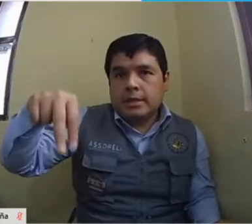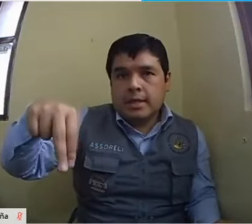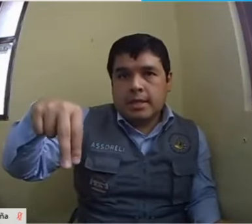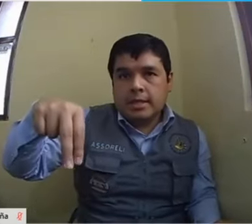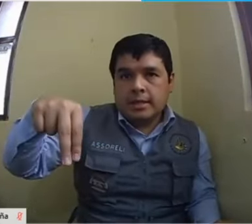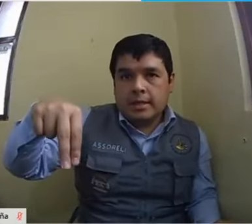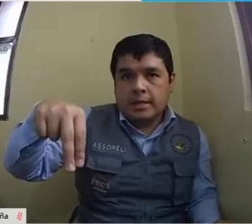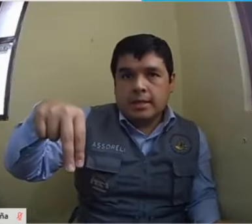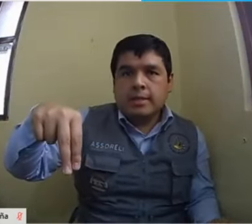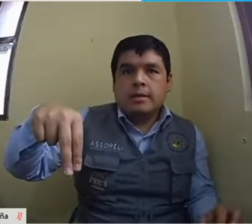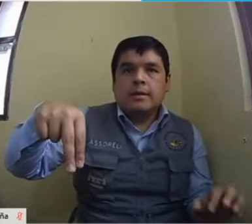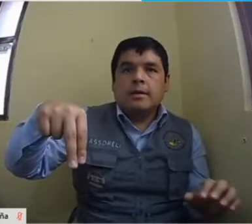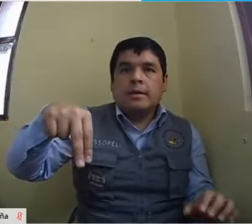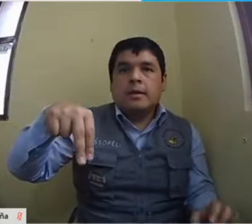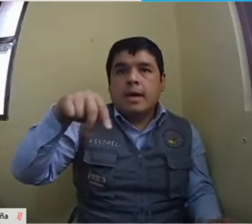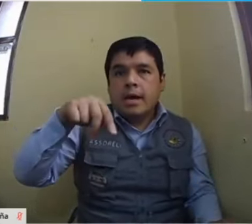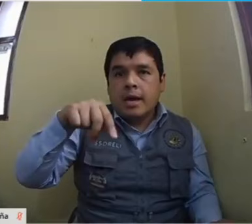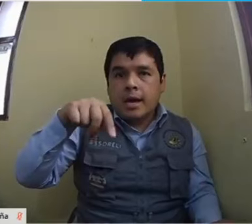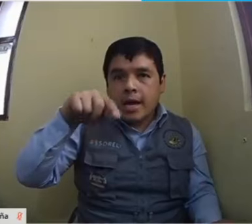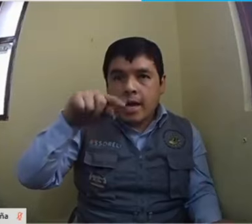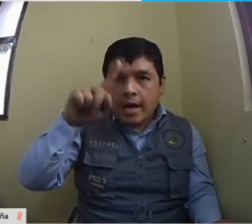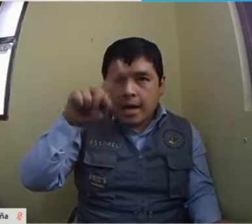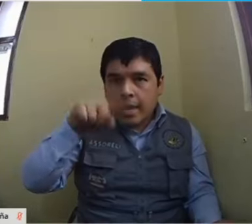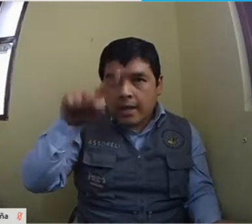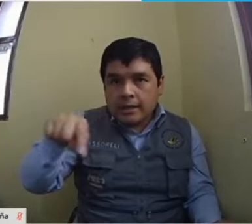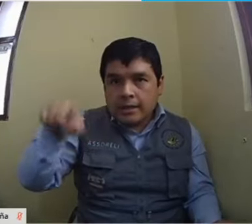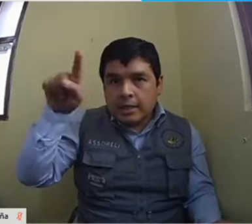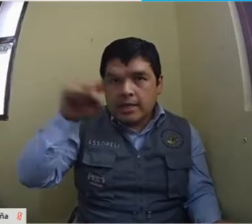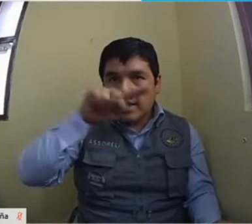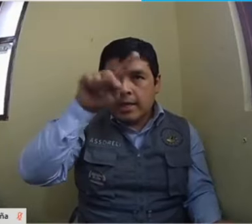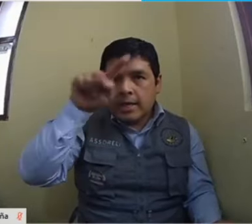Y la ñ es como la N, pero